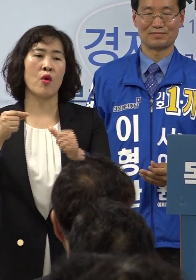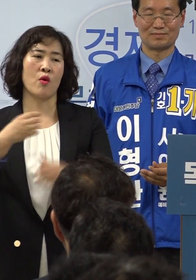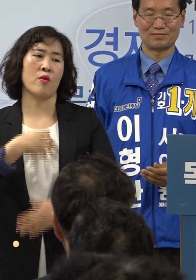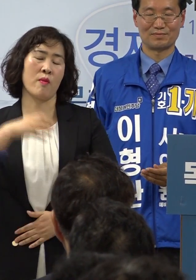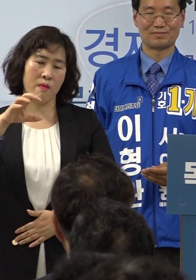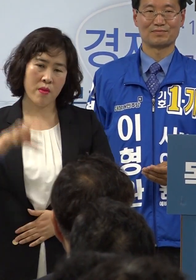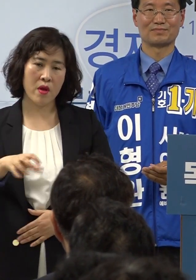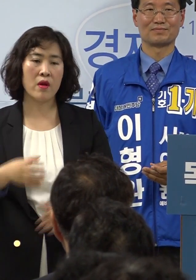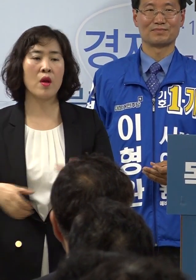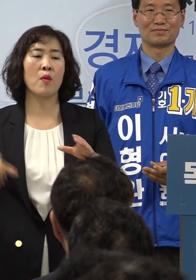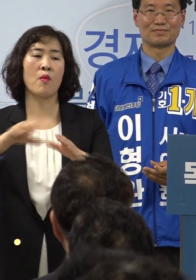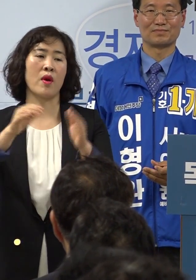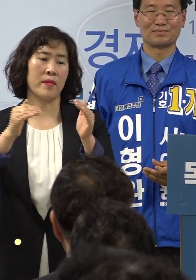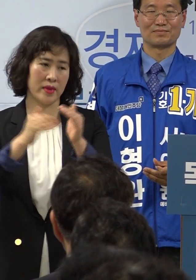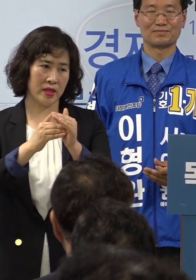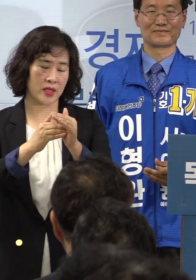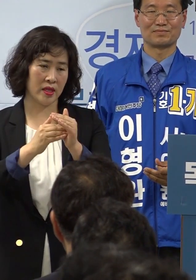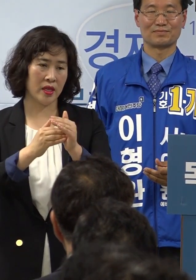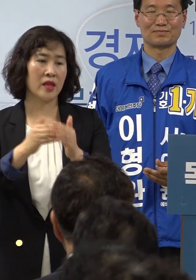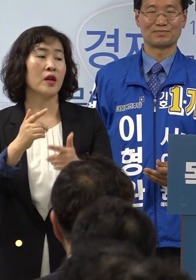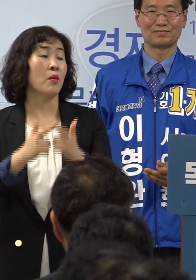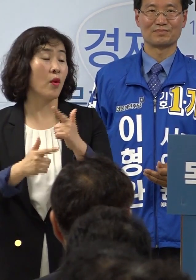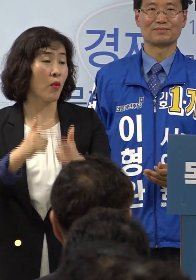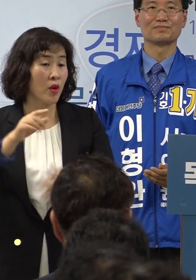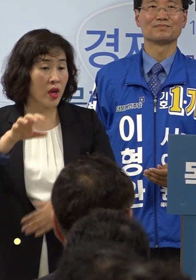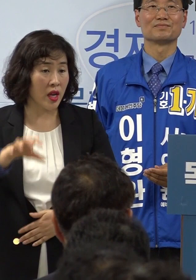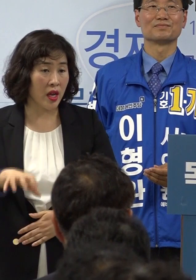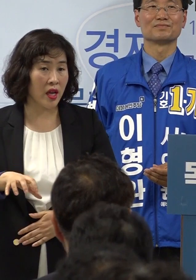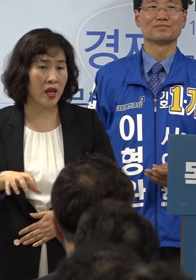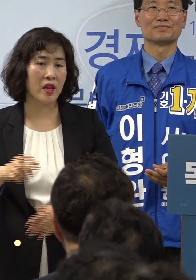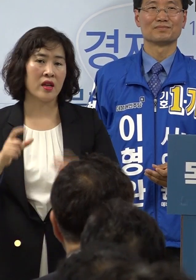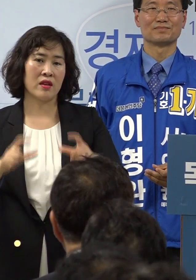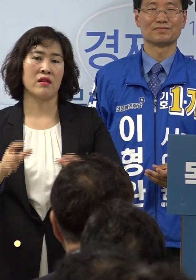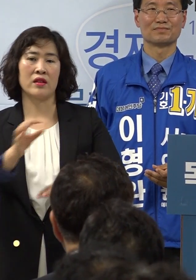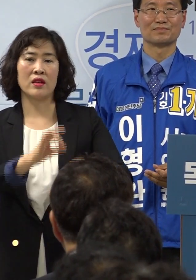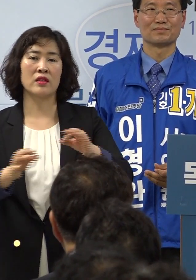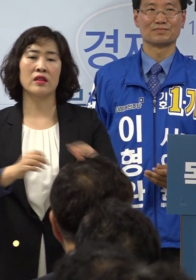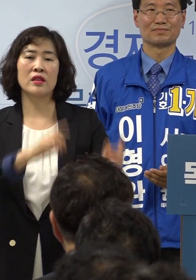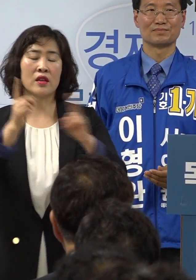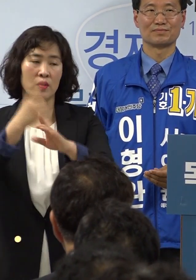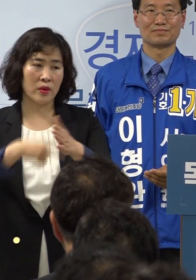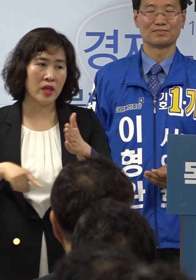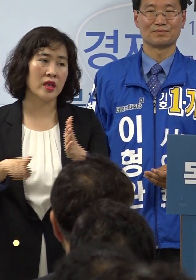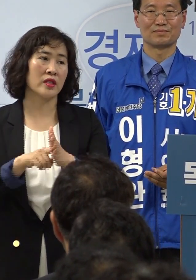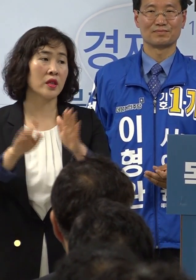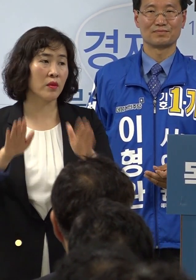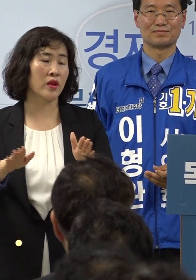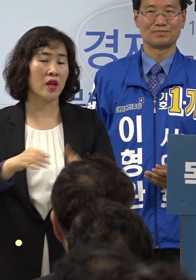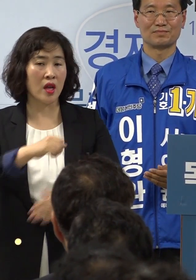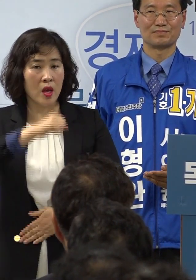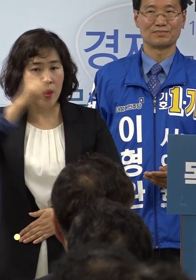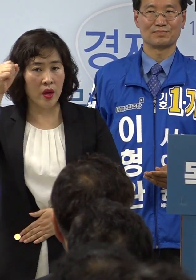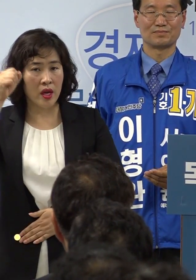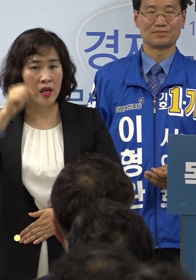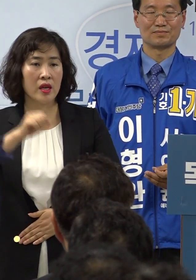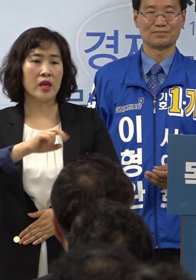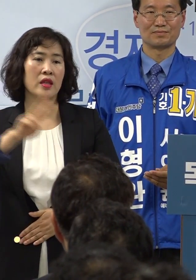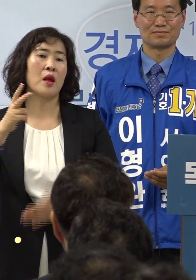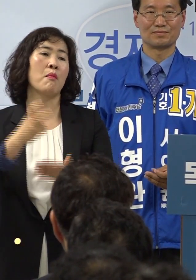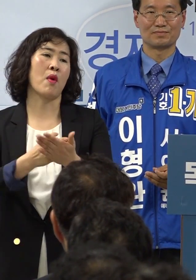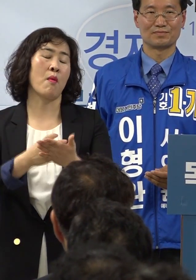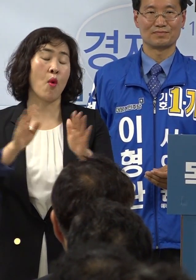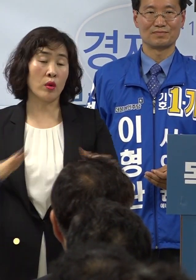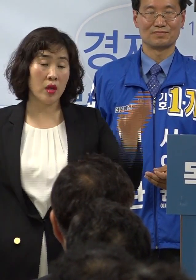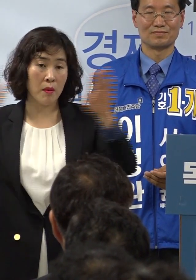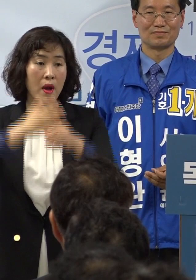지역에 포함됐습니다. 그래서 목포의 지역경제를 살리기 위해서 이번에 통과돼야 할 이제 오늘